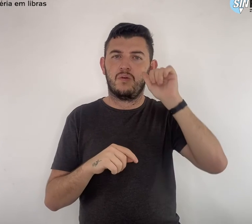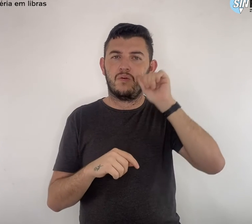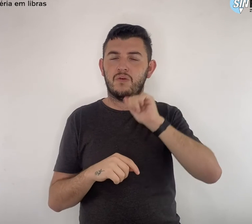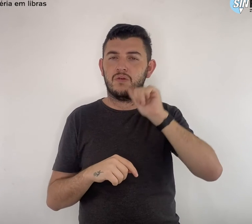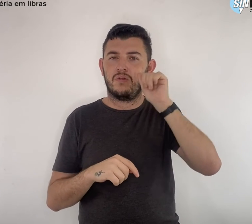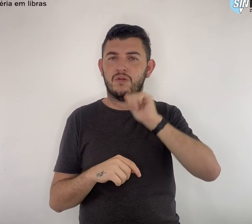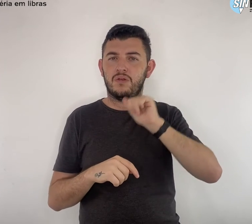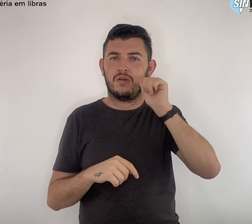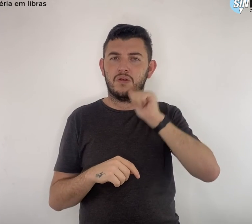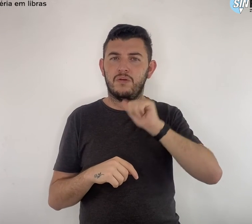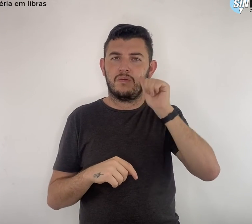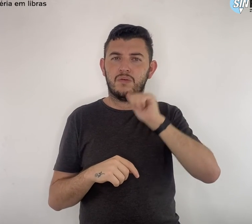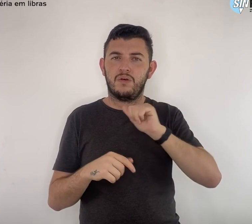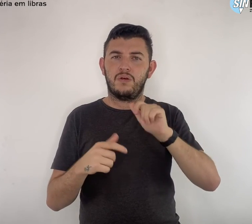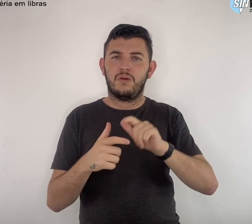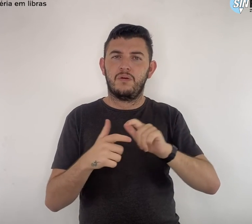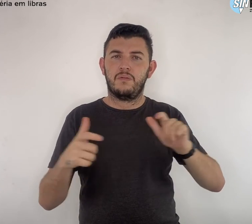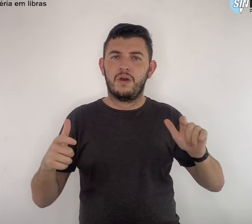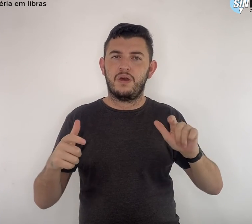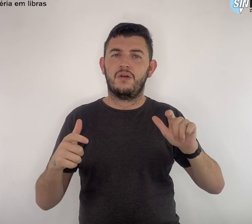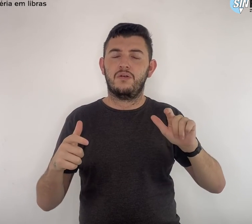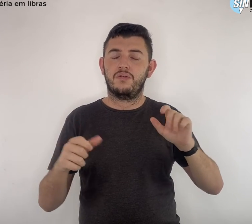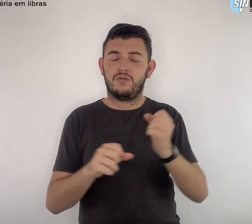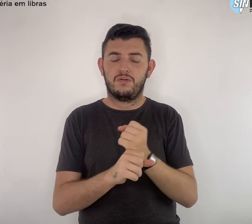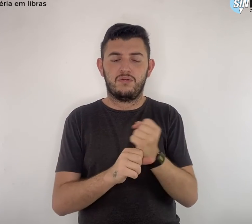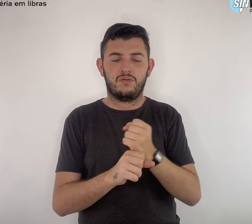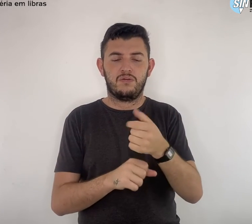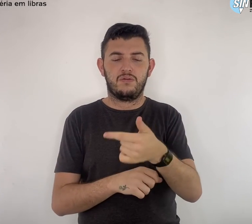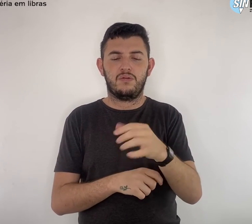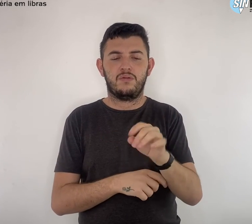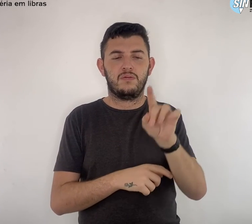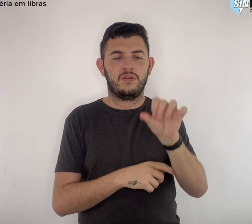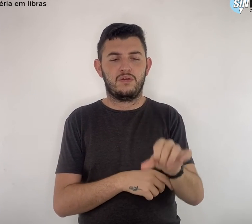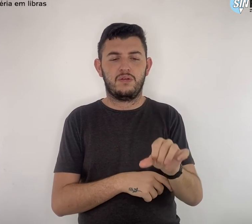doméstica em 2019. Foram